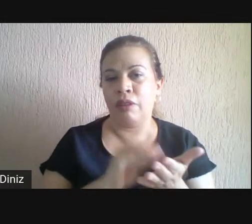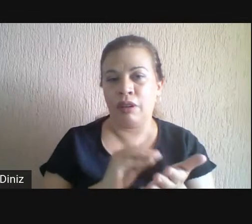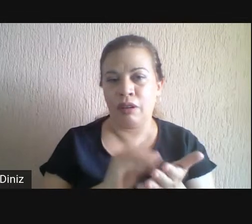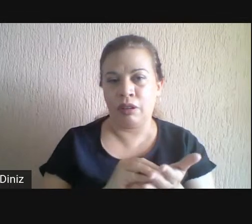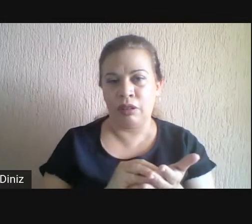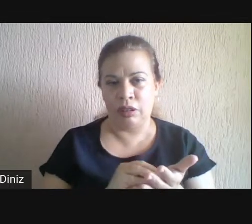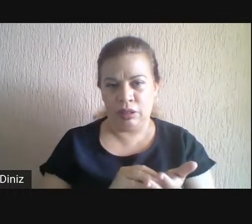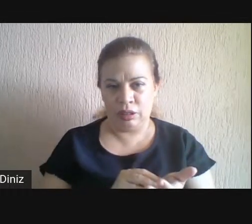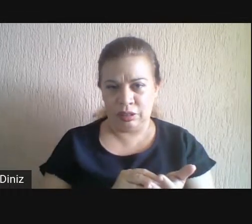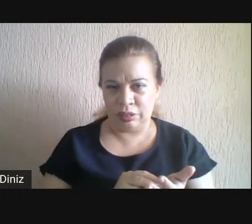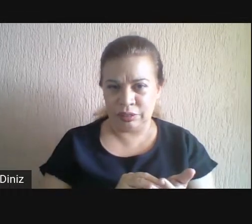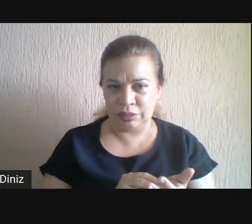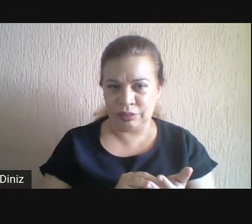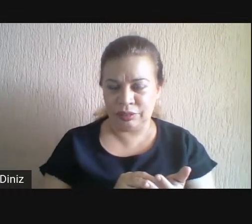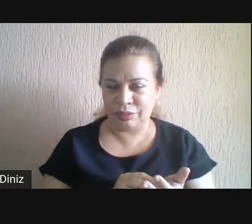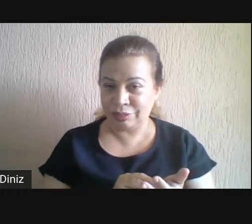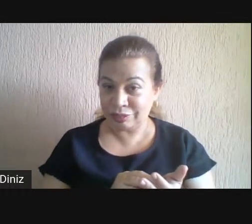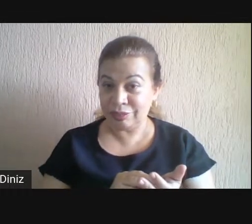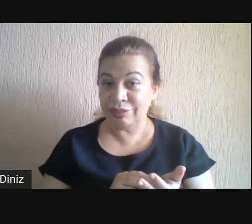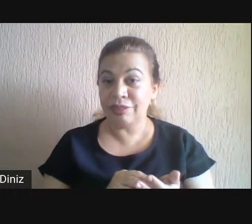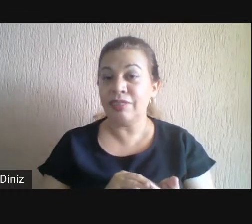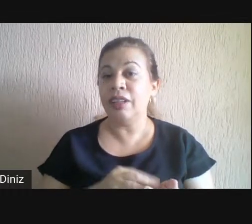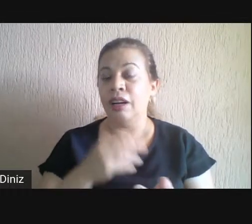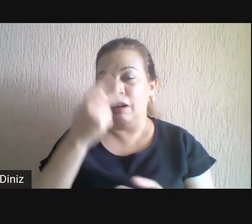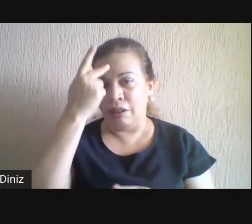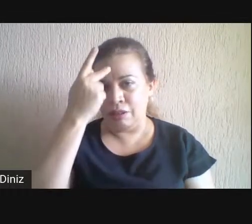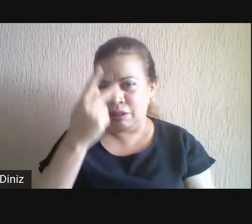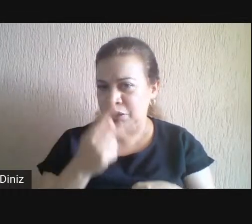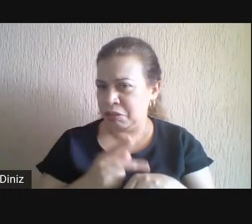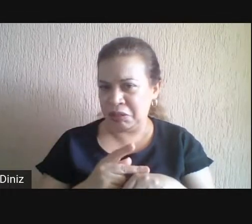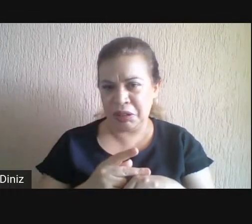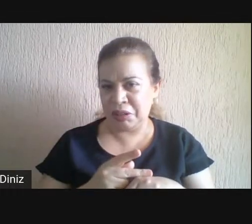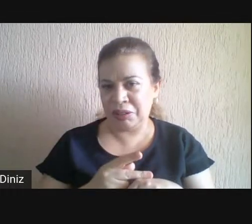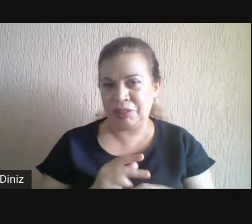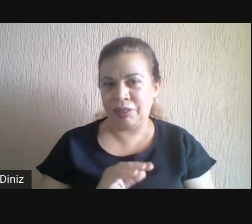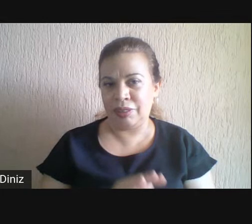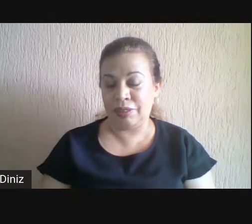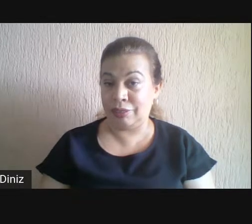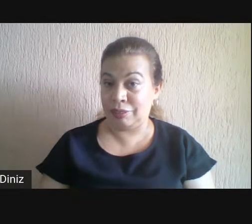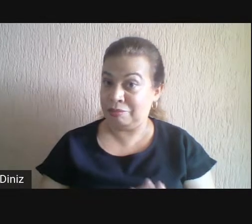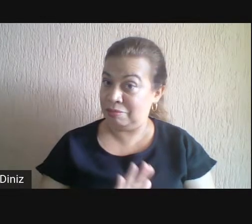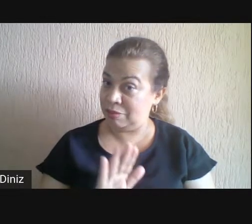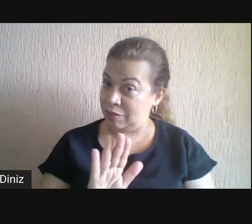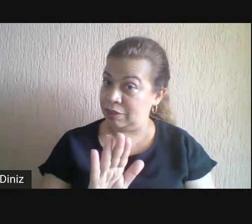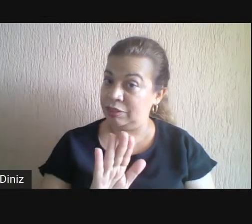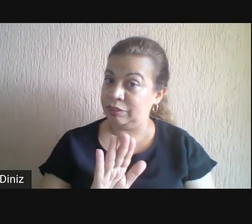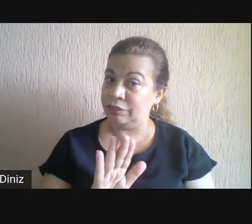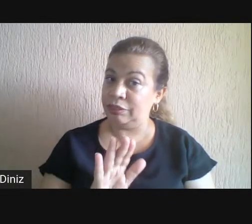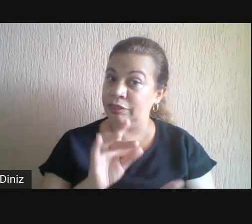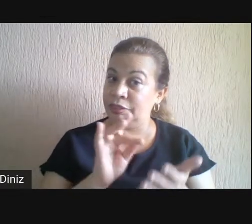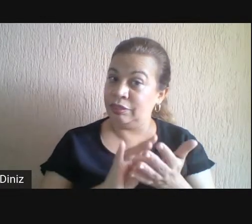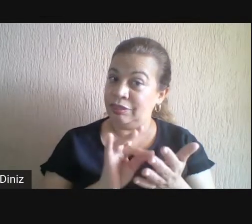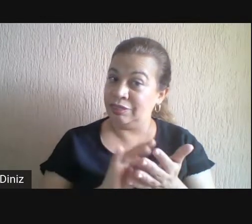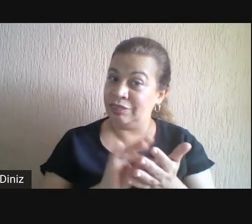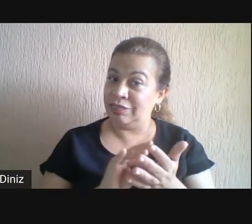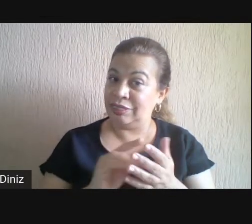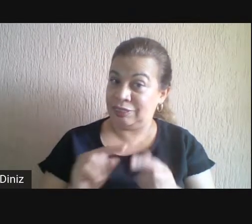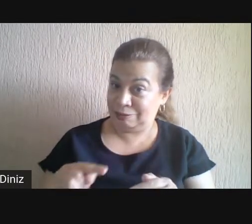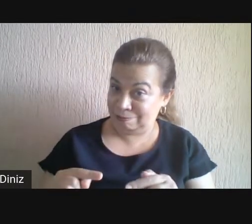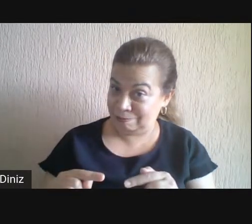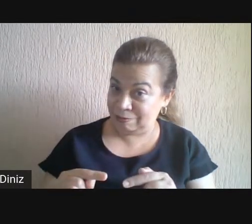dita autonomia da universidade, não permite. Na verdade, essa é uma questão de resistência de